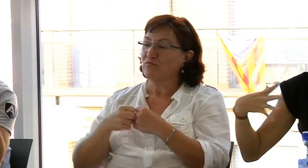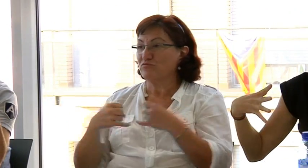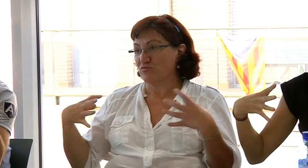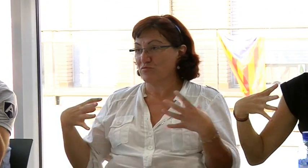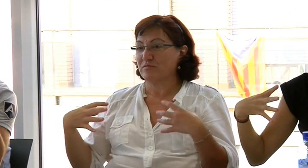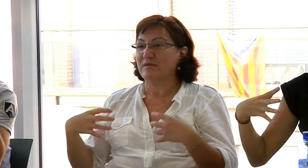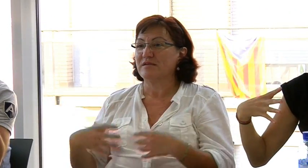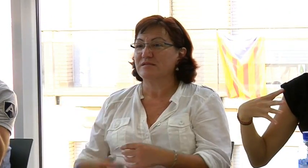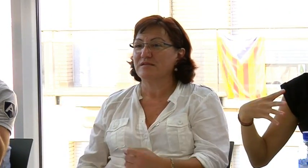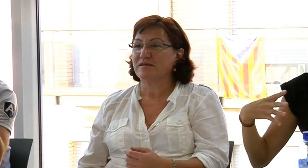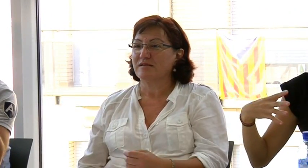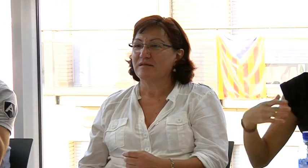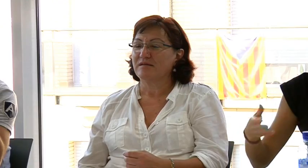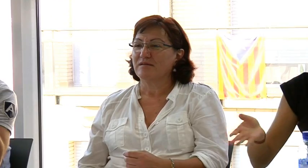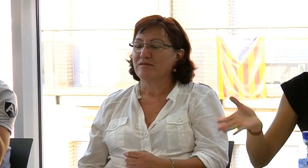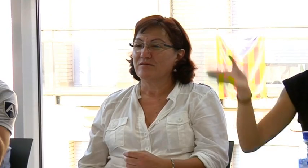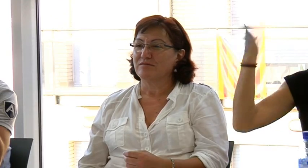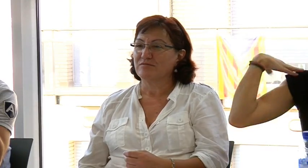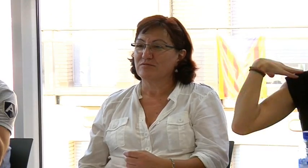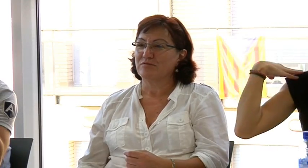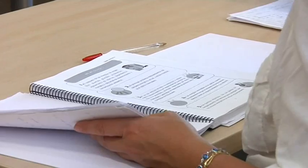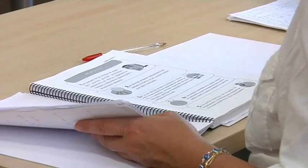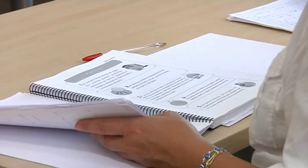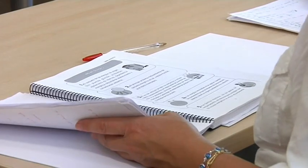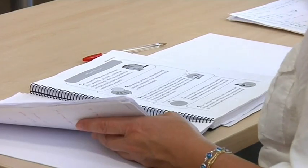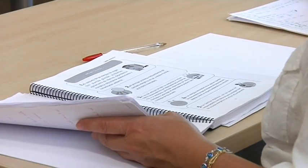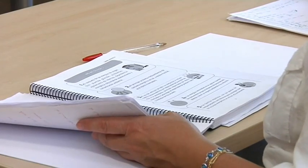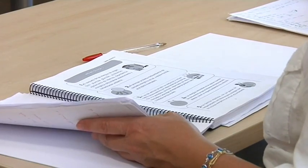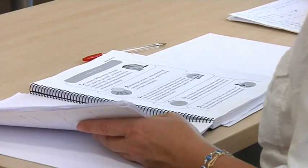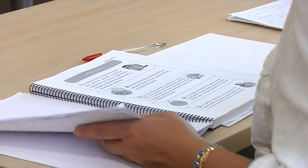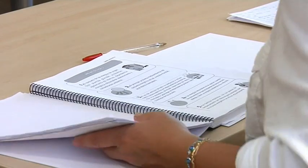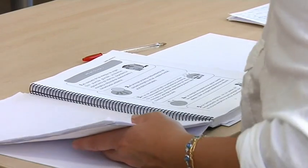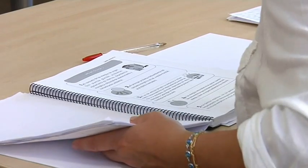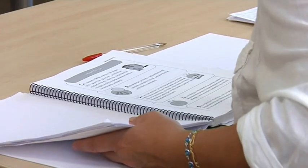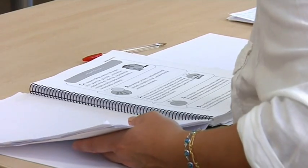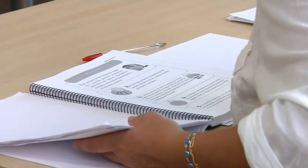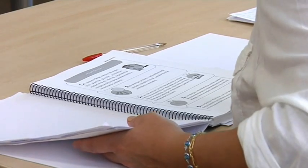i llavors pot ser una cosa molt bonica que vinguin almenys aquí a Mataró, que és on jo treballo, i no tinguin problemes.